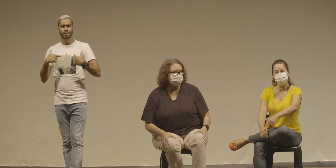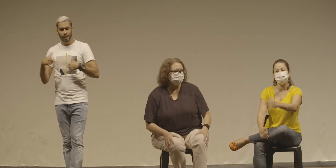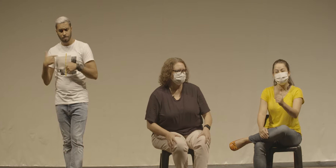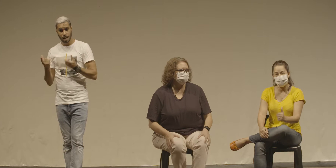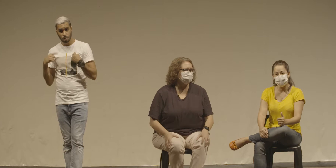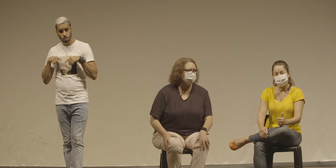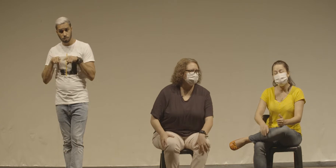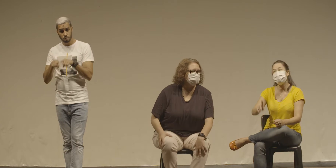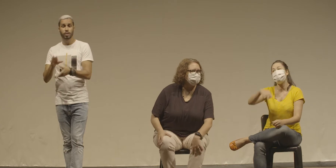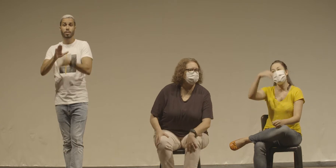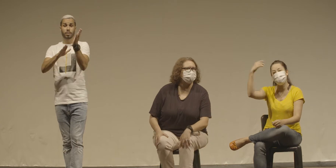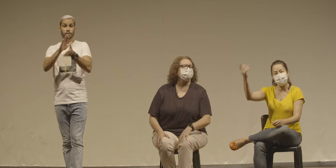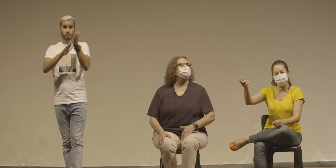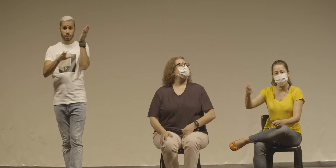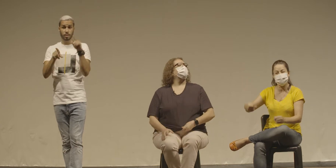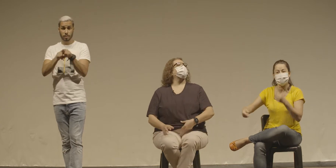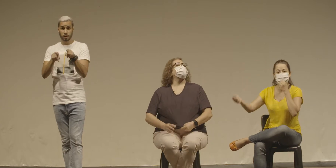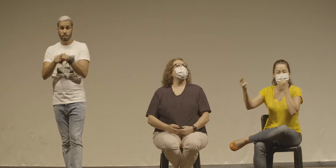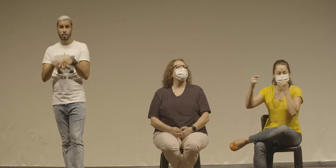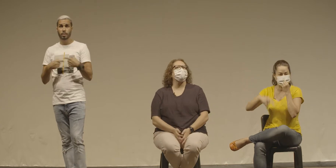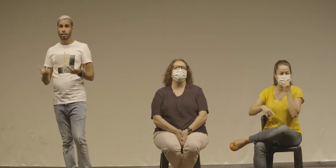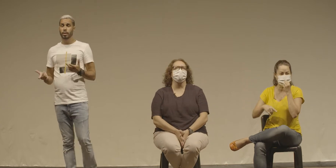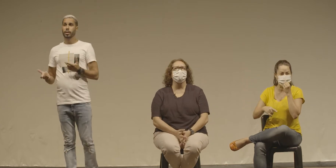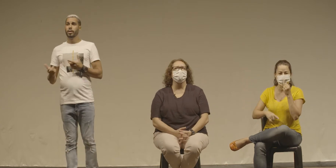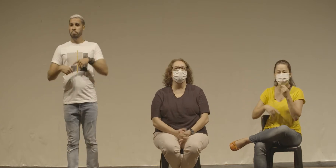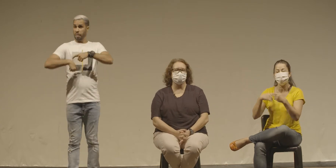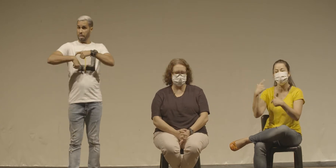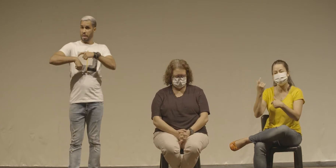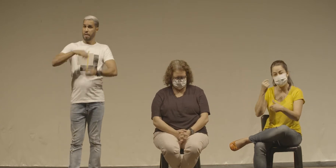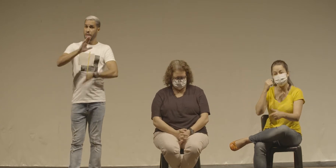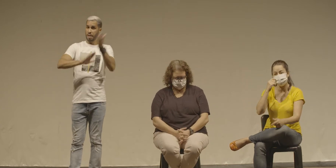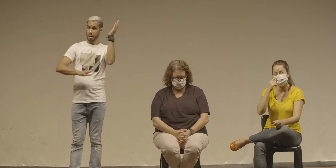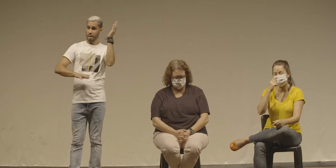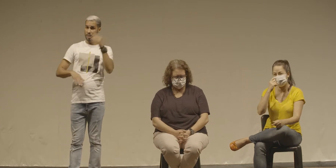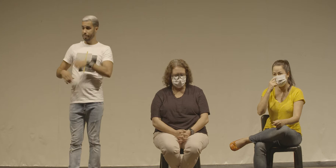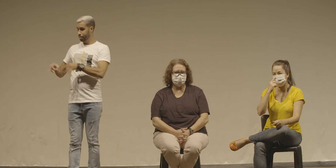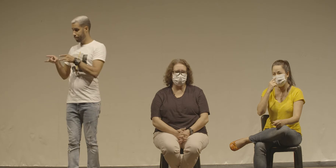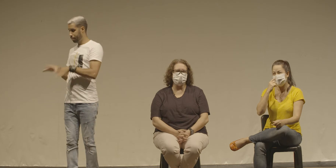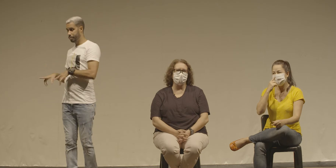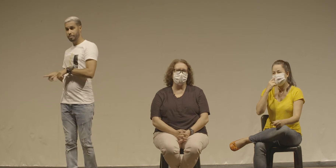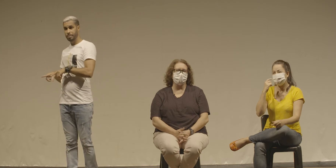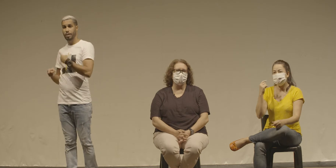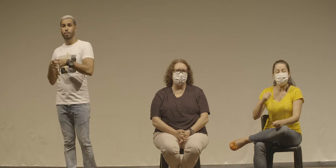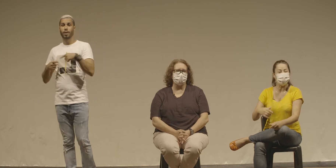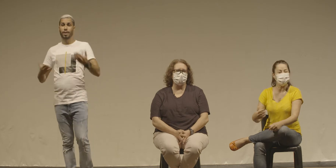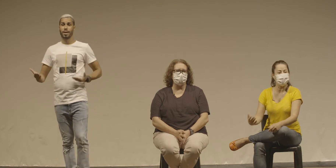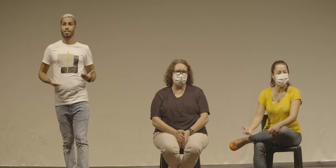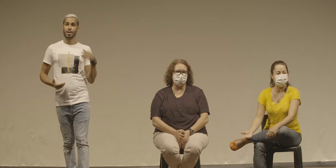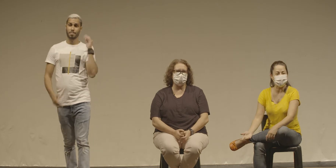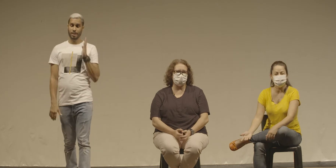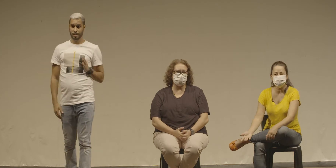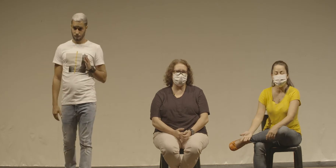para sustentar. E quando viajavam, ainda ficavam desempregados, porque tinham viajado, servindo no Brasil. Não